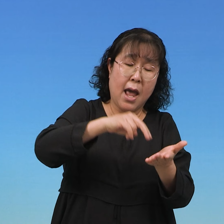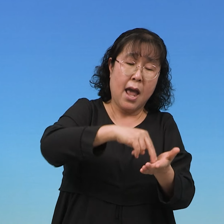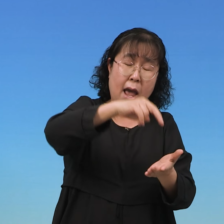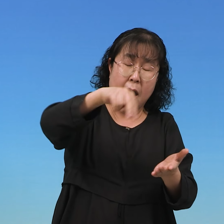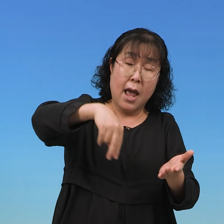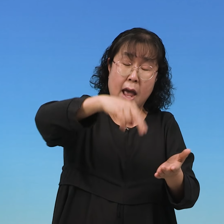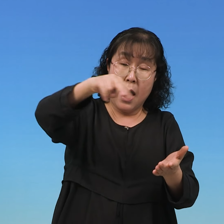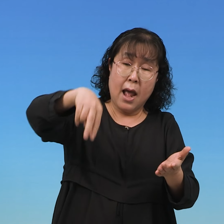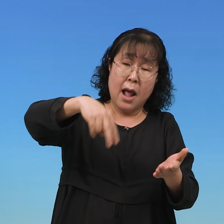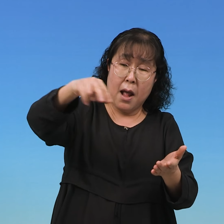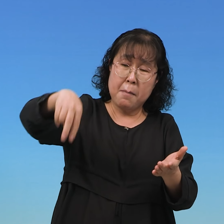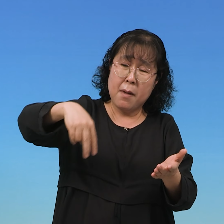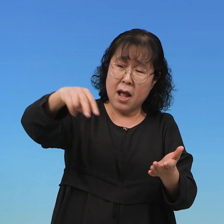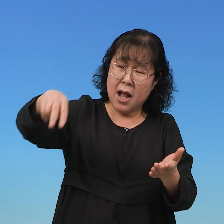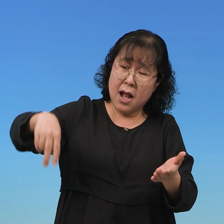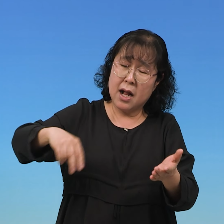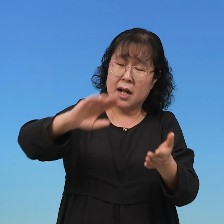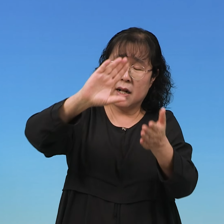때